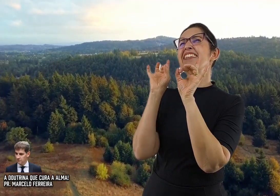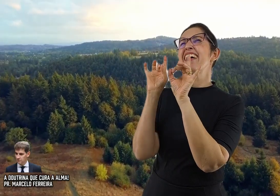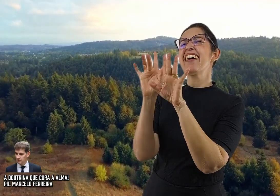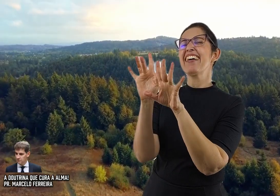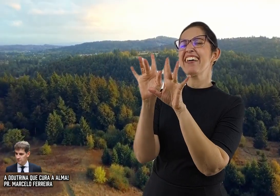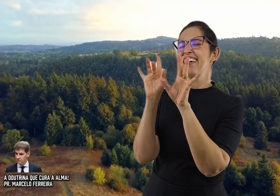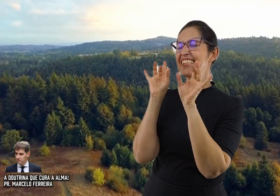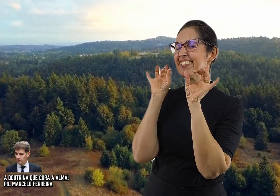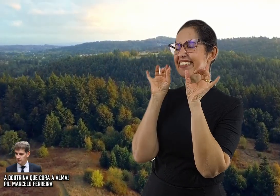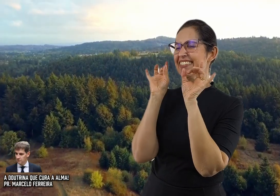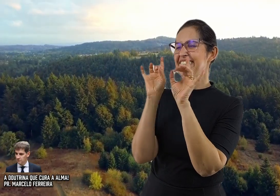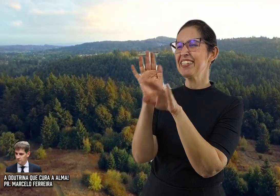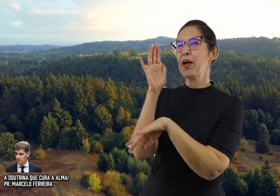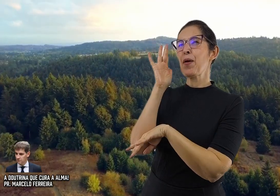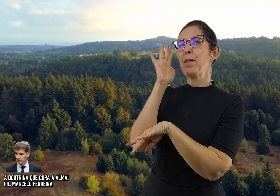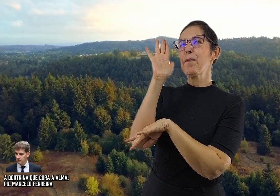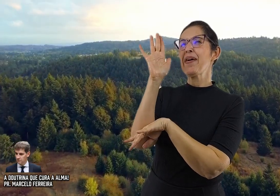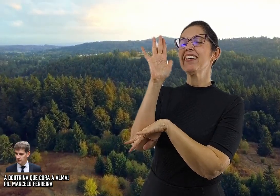glorioso será,